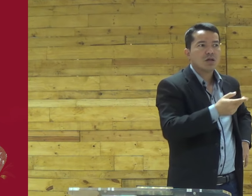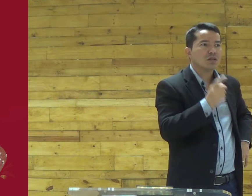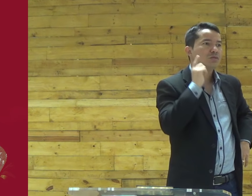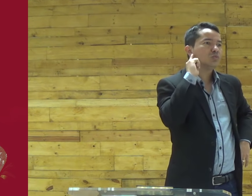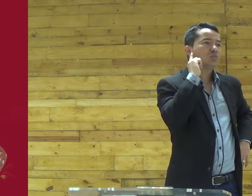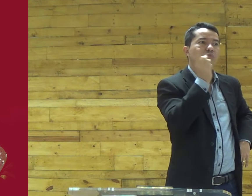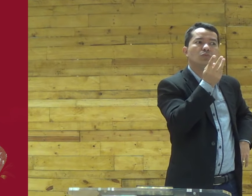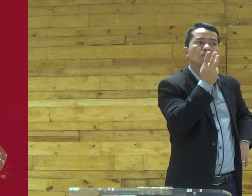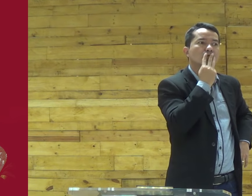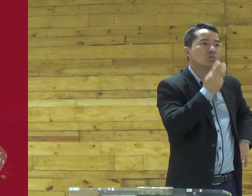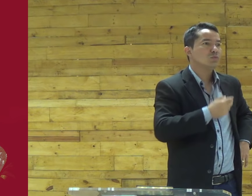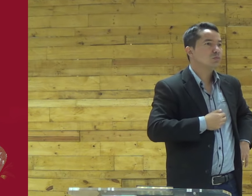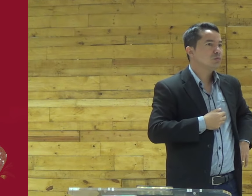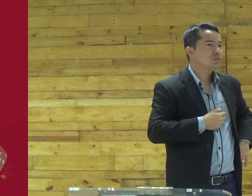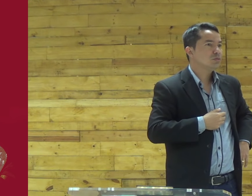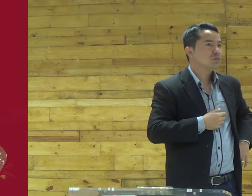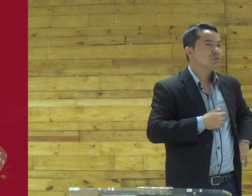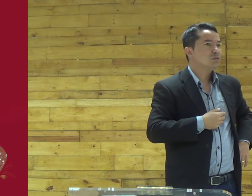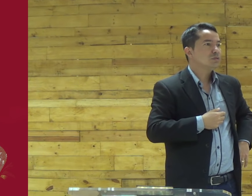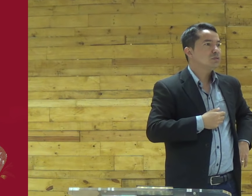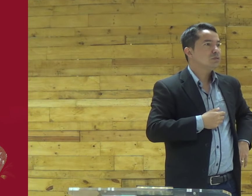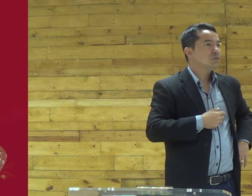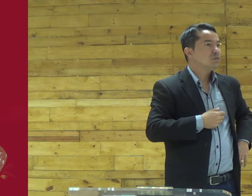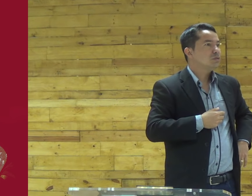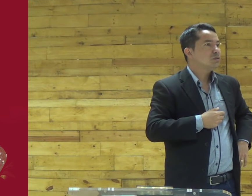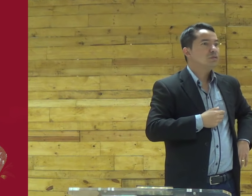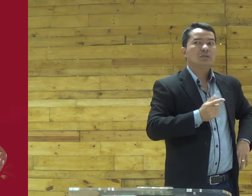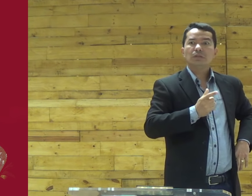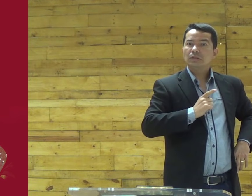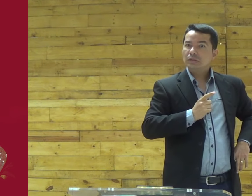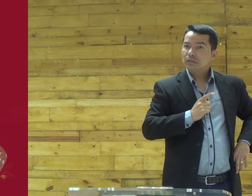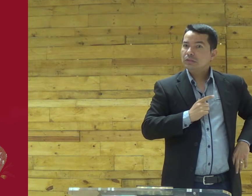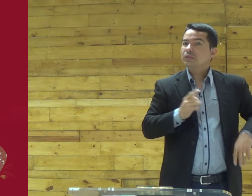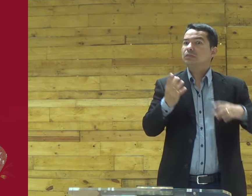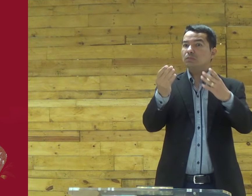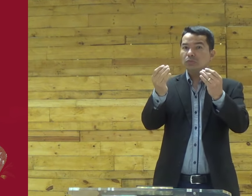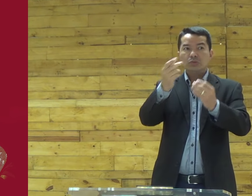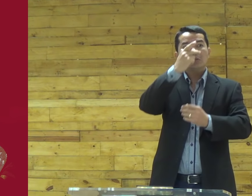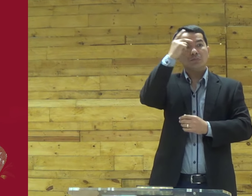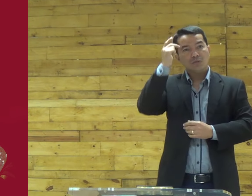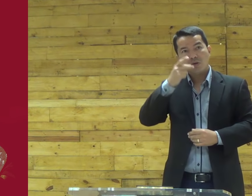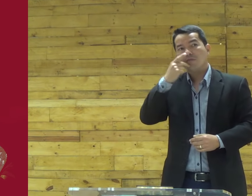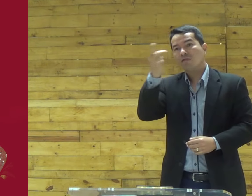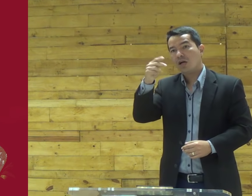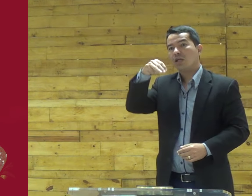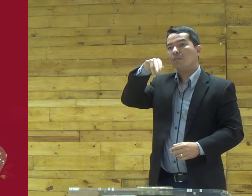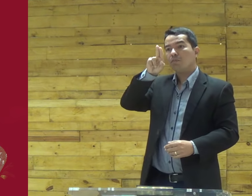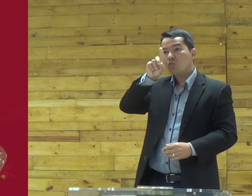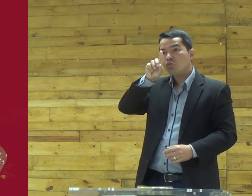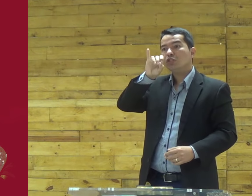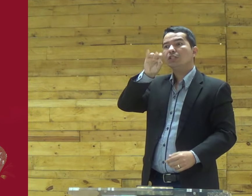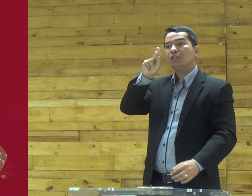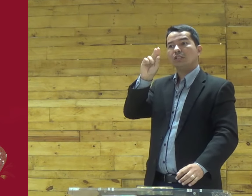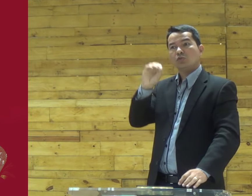pessoas que falam surdo mudo. Tem tem muita pessoa que fala mudinho